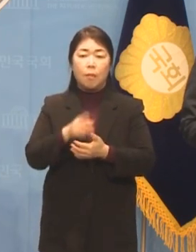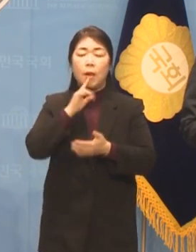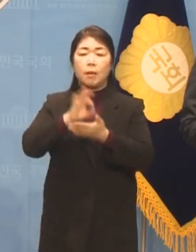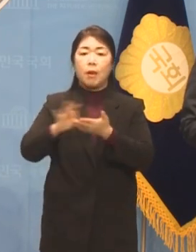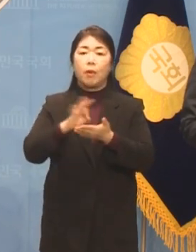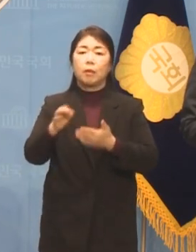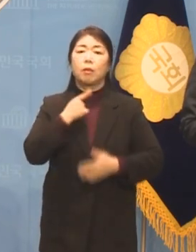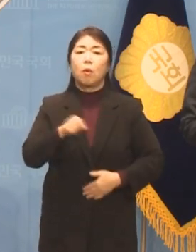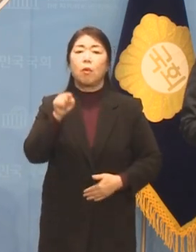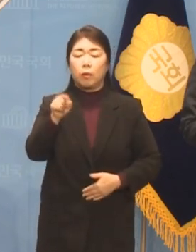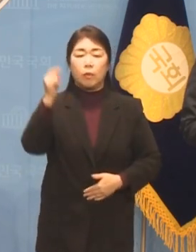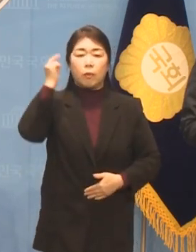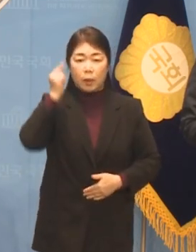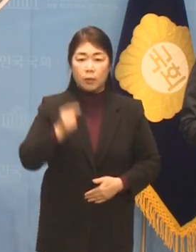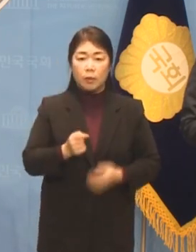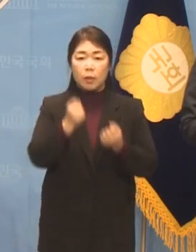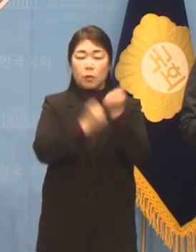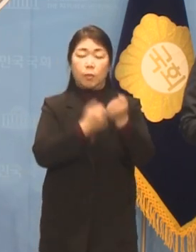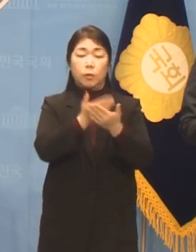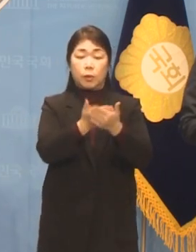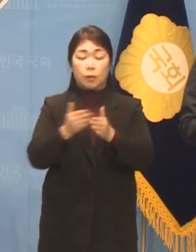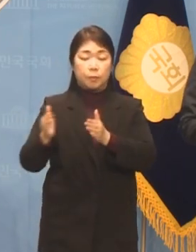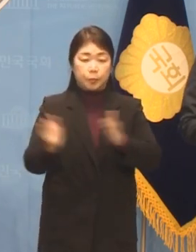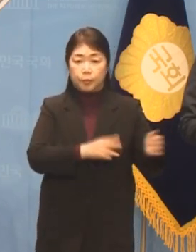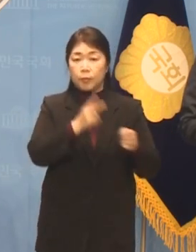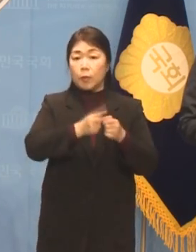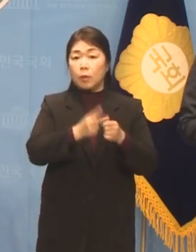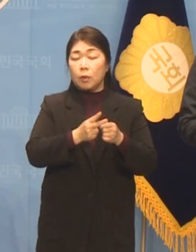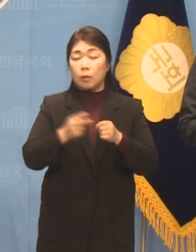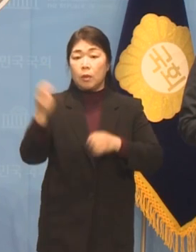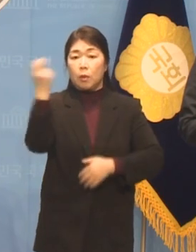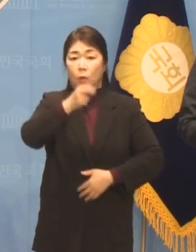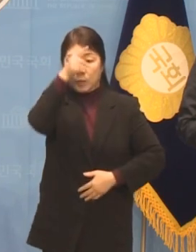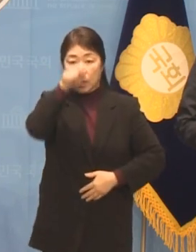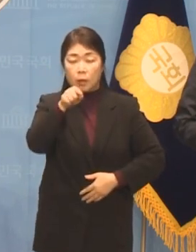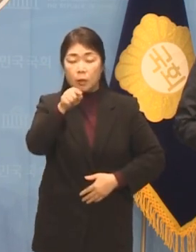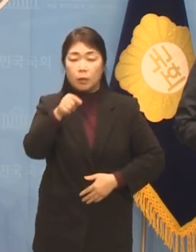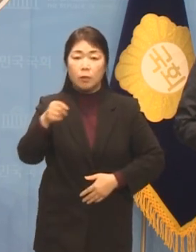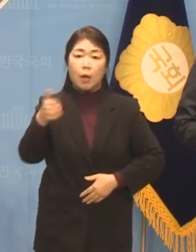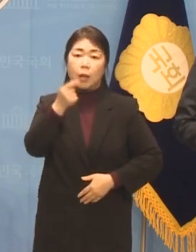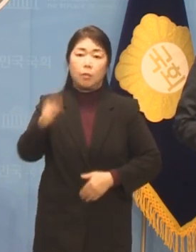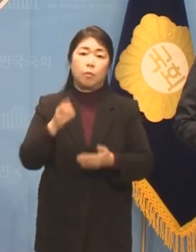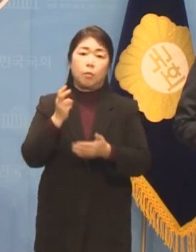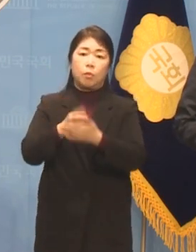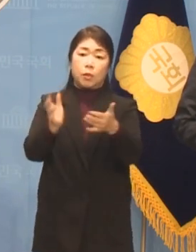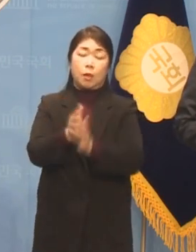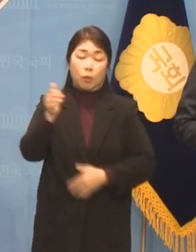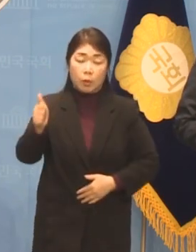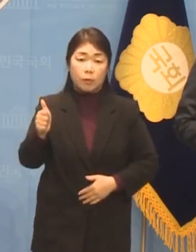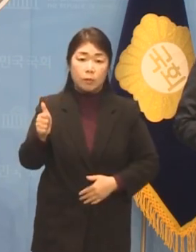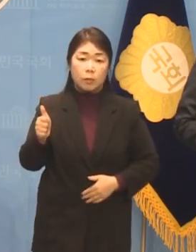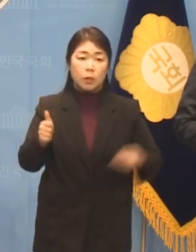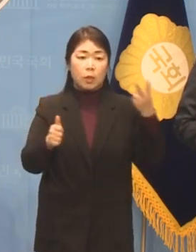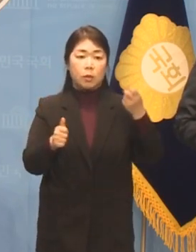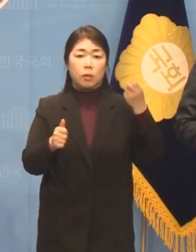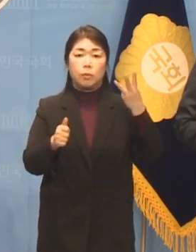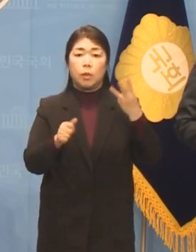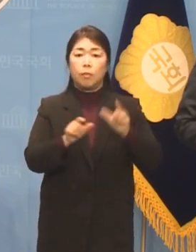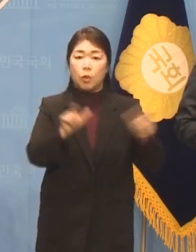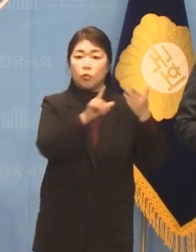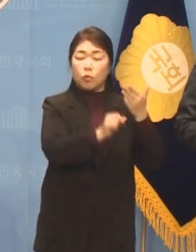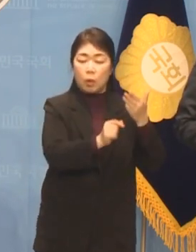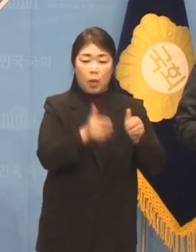둘째, 검찰 인사권을 가진 윤석열 대통령과 한동훈 법무부 장관은 2023년 9월